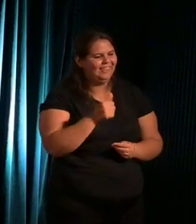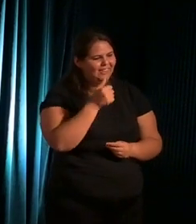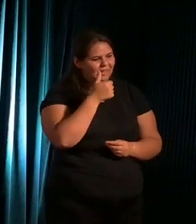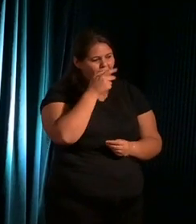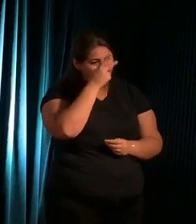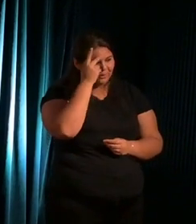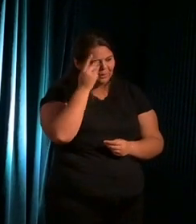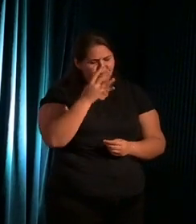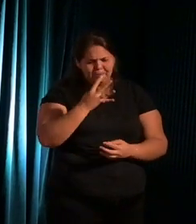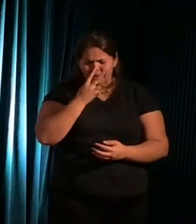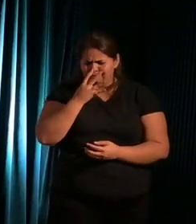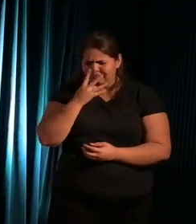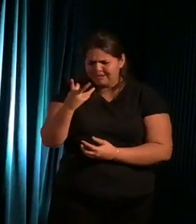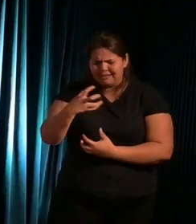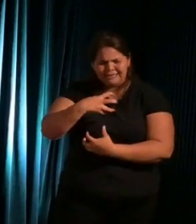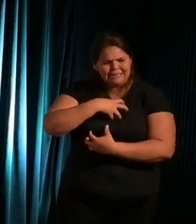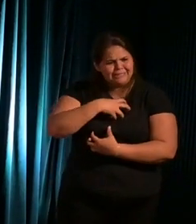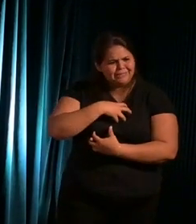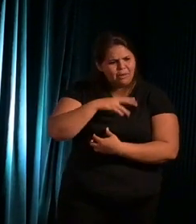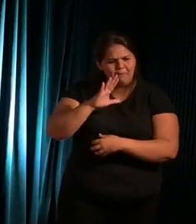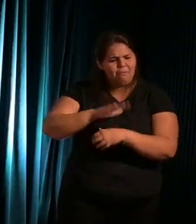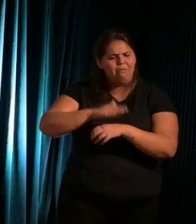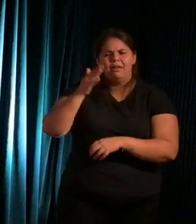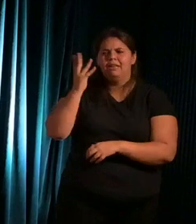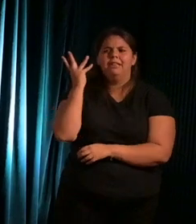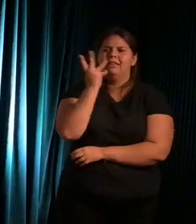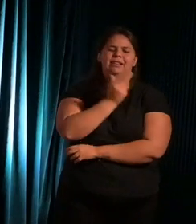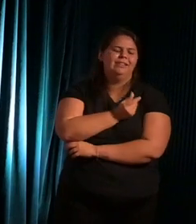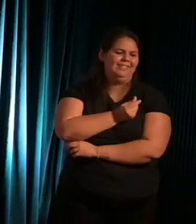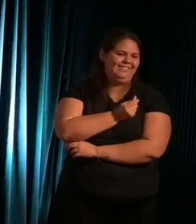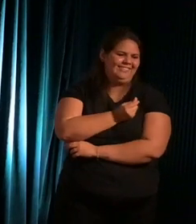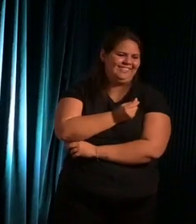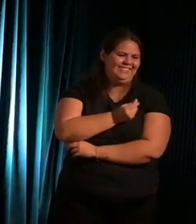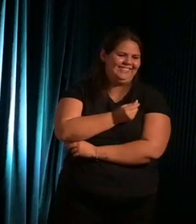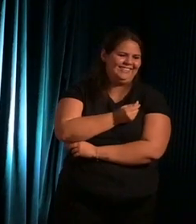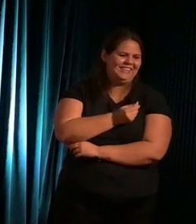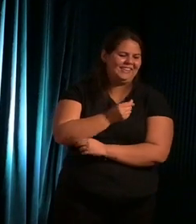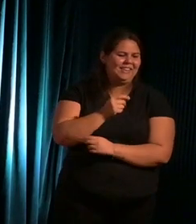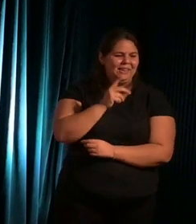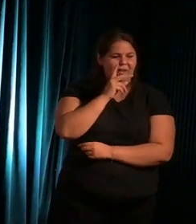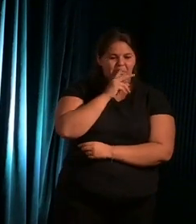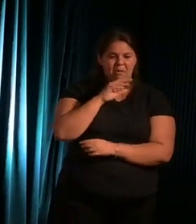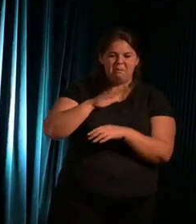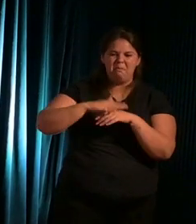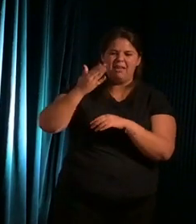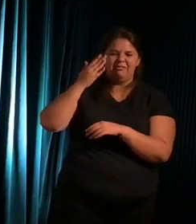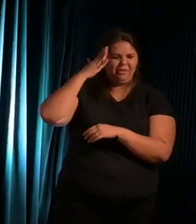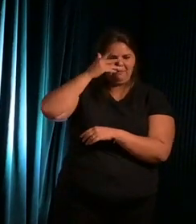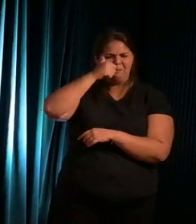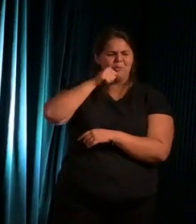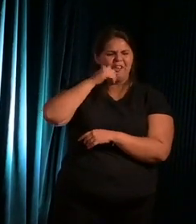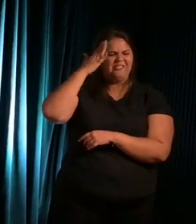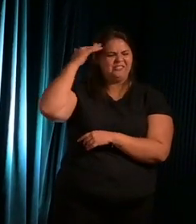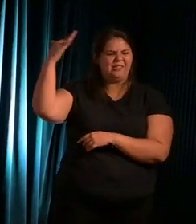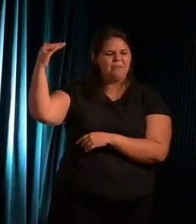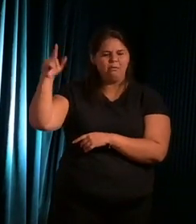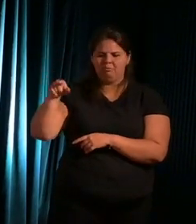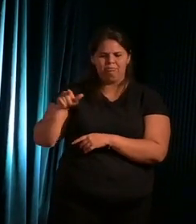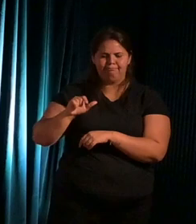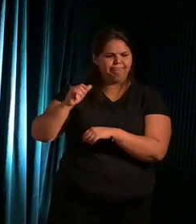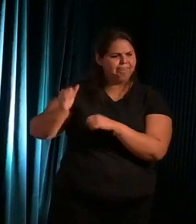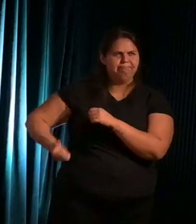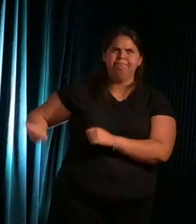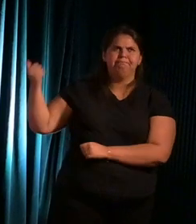né? É além do mais bonita... que afagueia, né? o